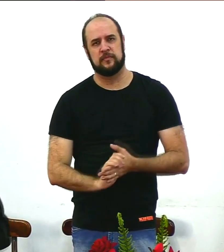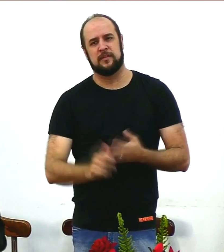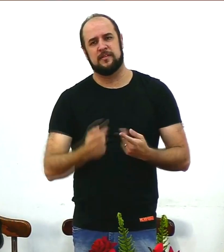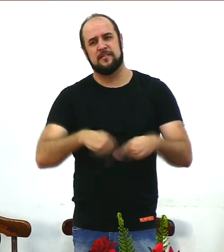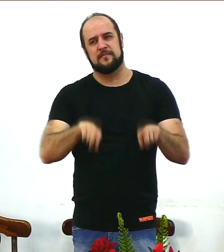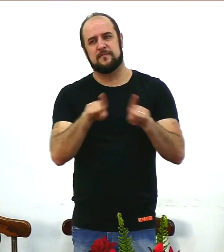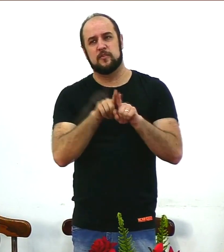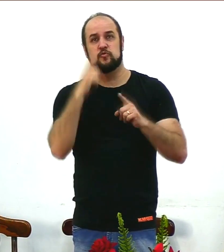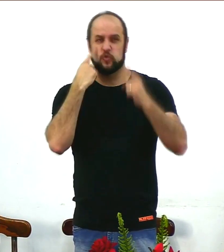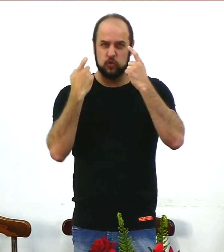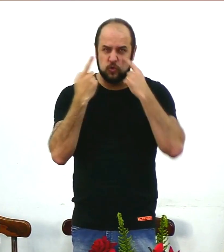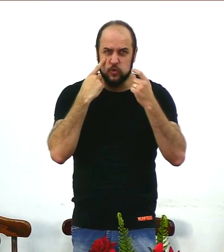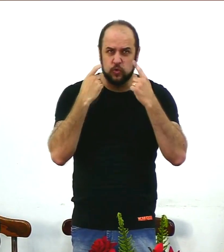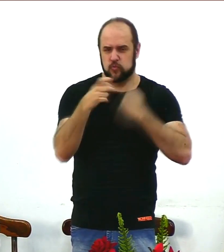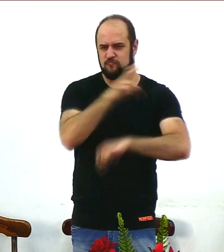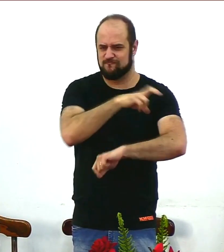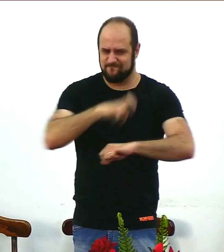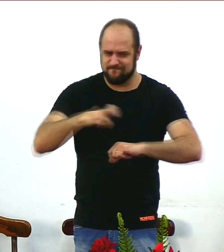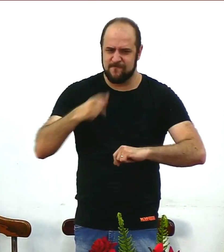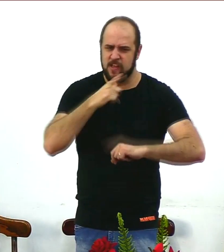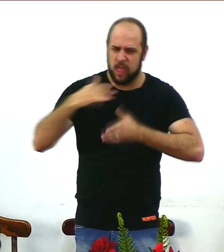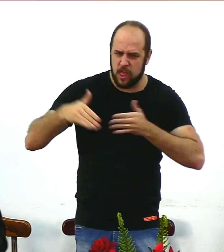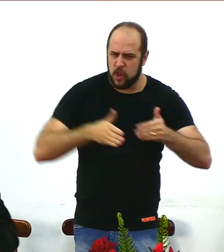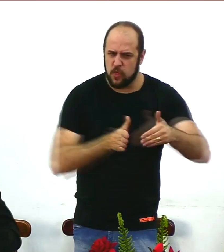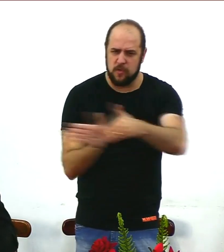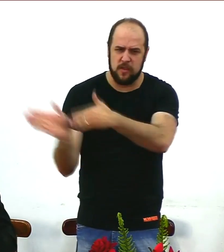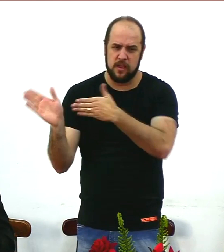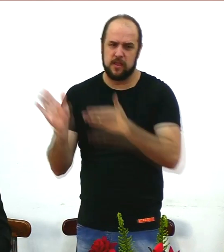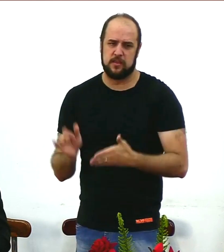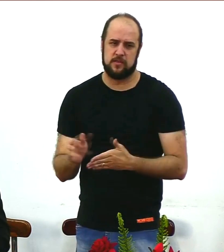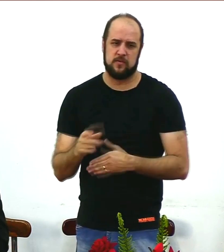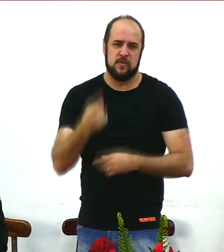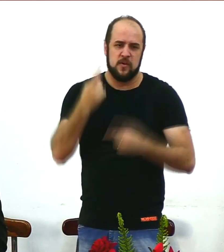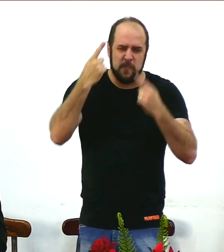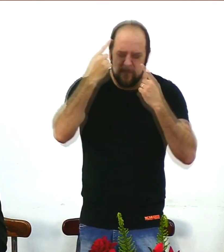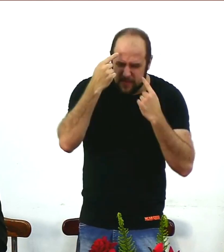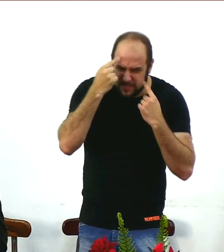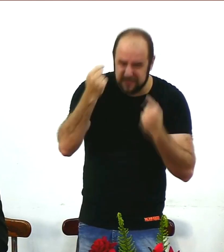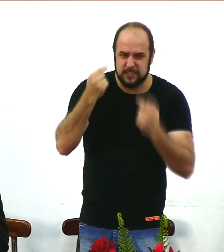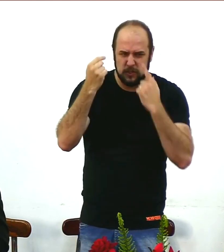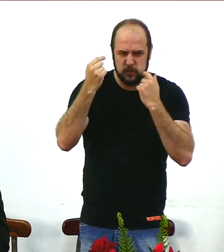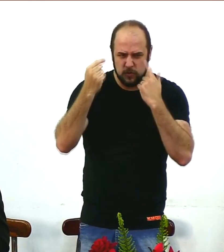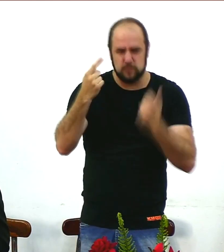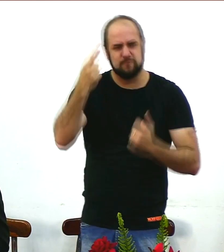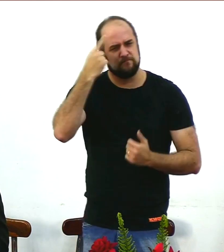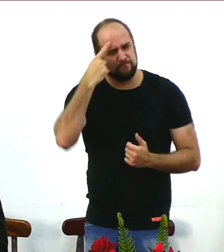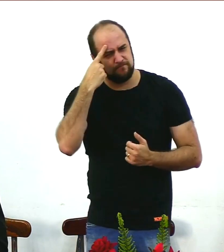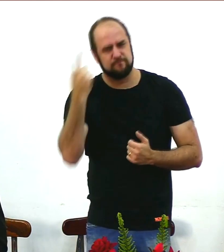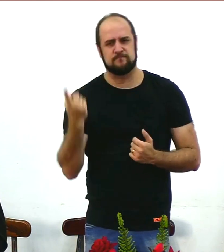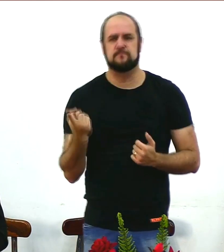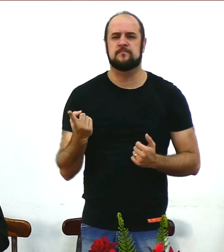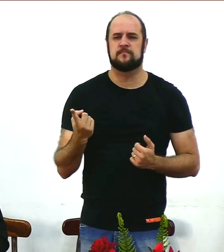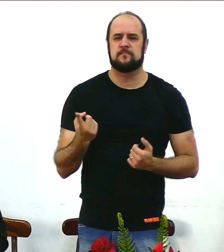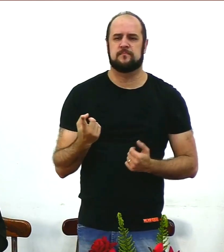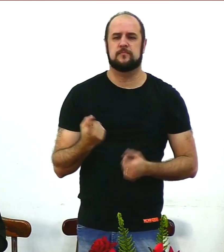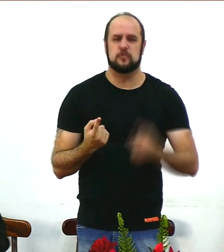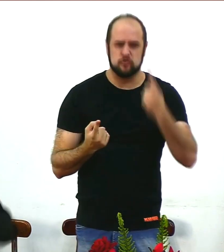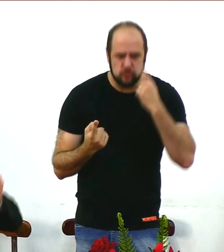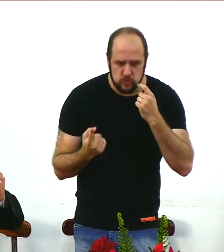fez. Veja só, 3 coisas. Como vivem os exilados? Primeiro, em aflição. O texto